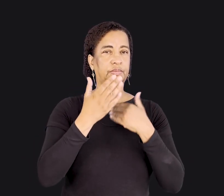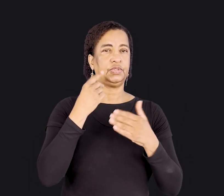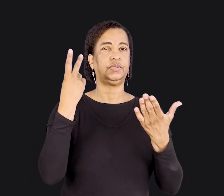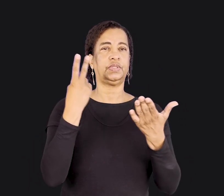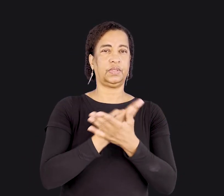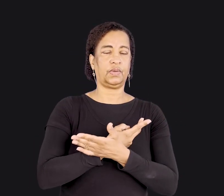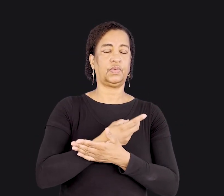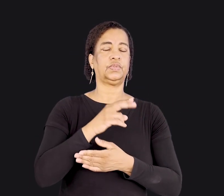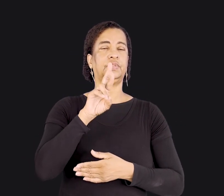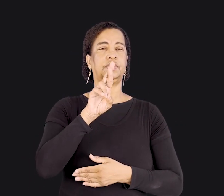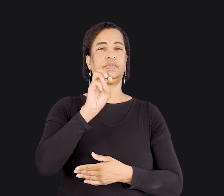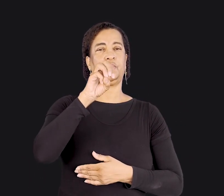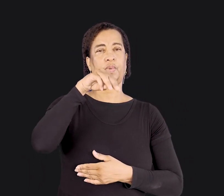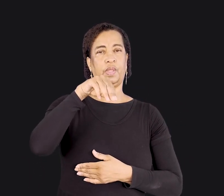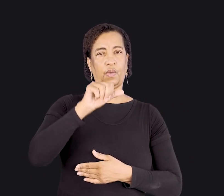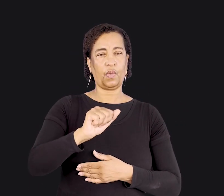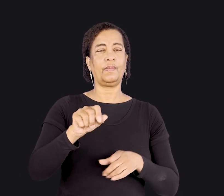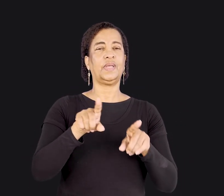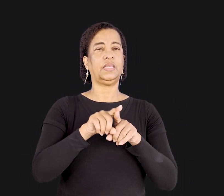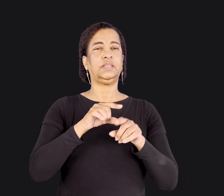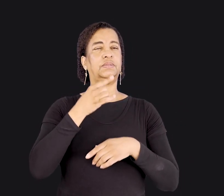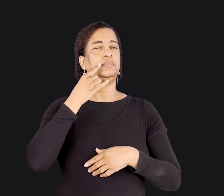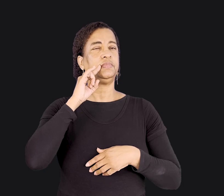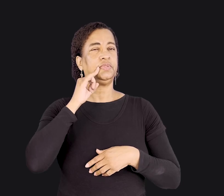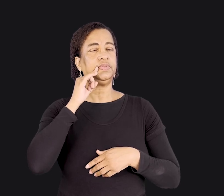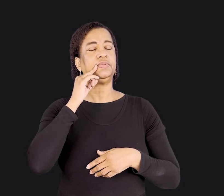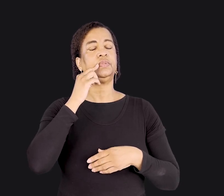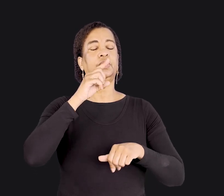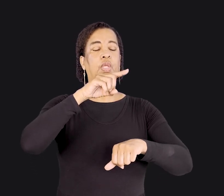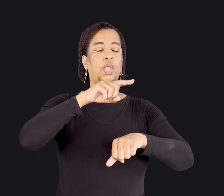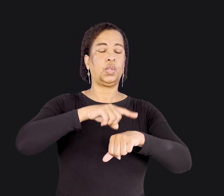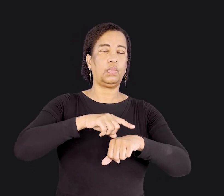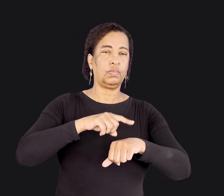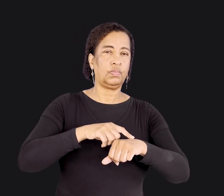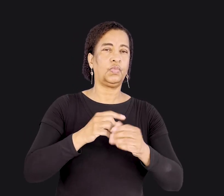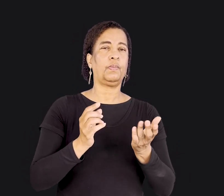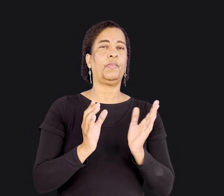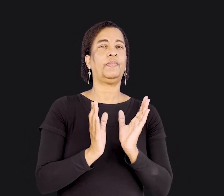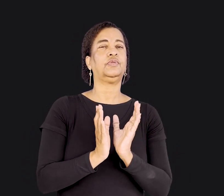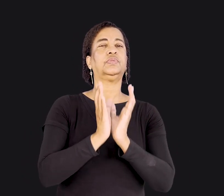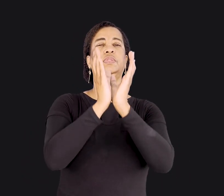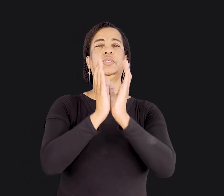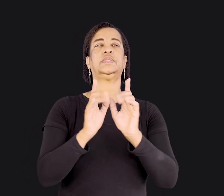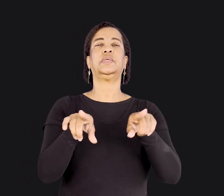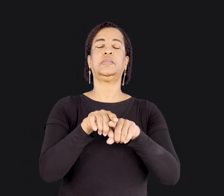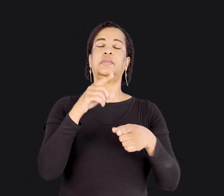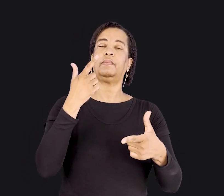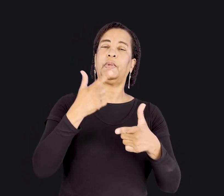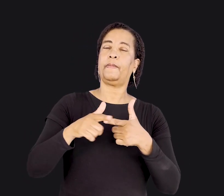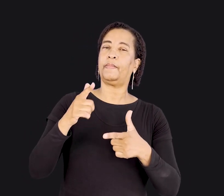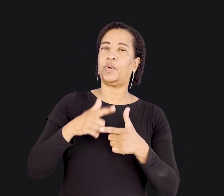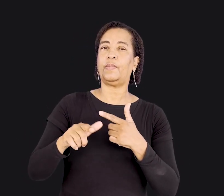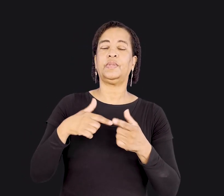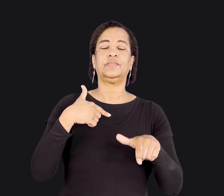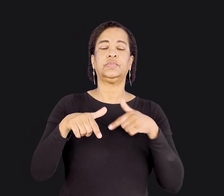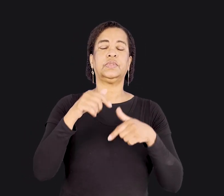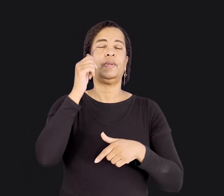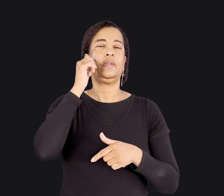Roma, problemas de embriaguez durante a Santa Ceia e também problemas referentes à posição da mulher na